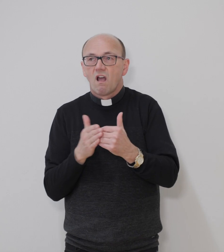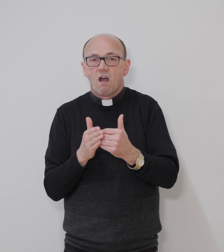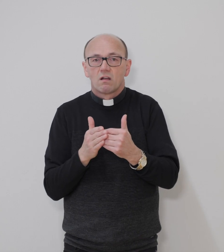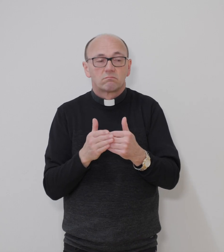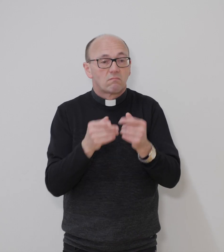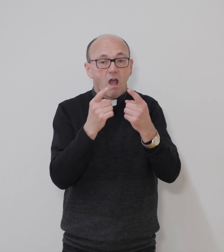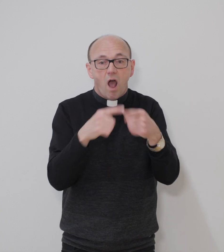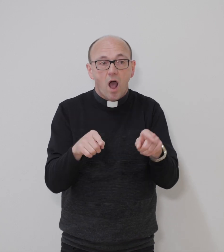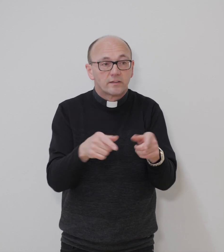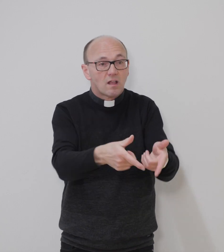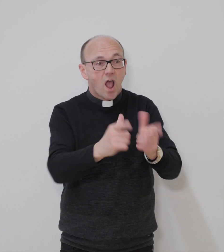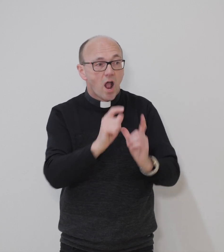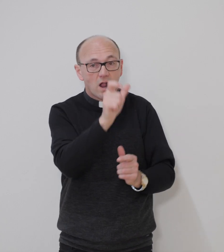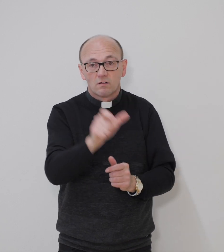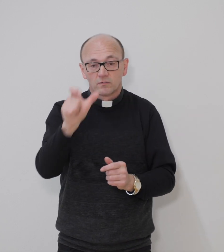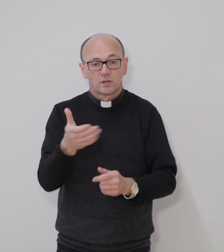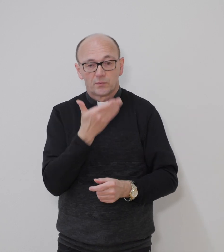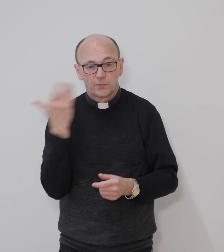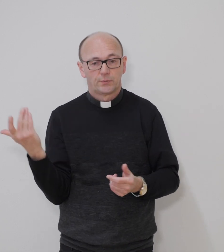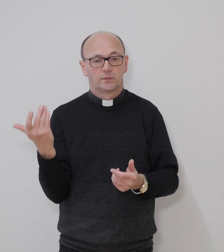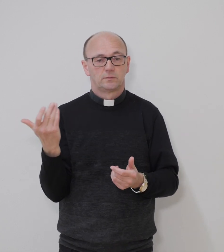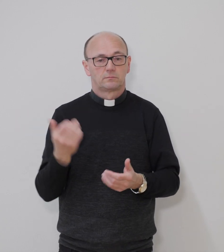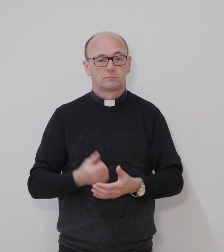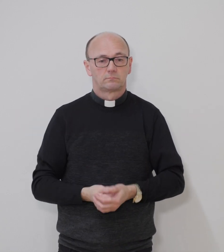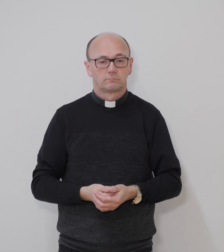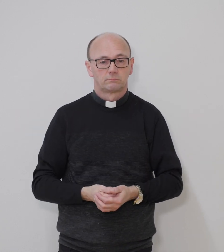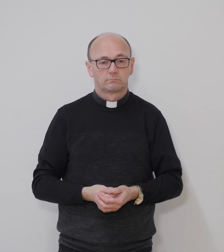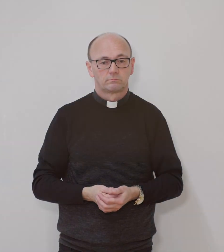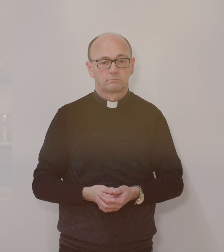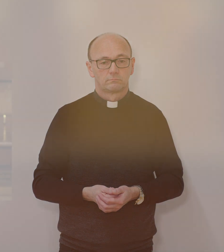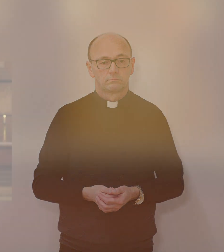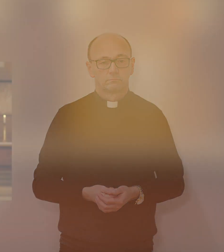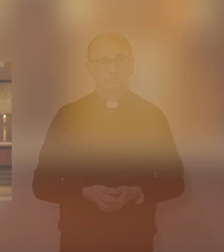Du bist es, der mich aus dem Schoß meiner Mutter zog,